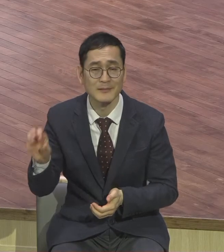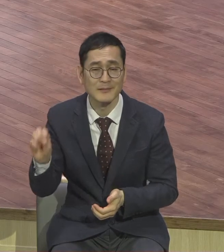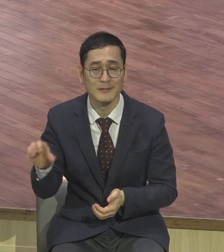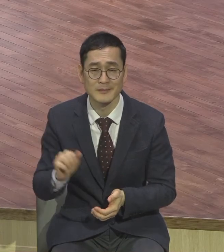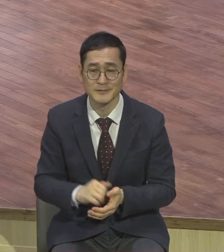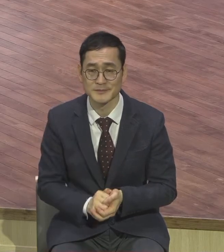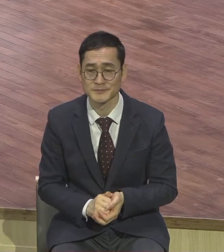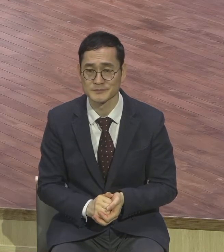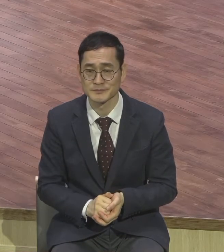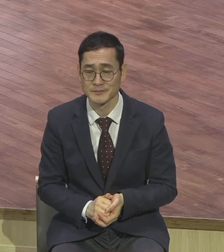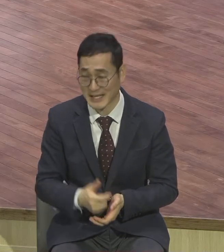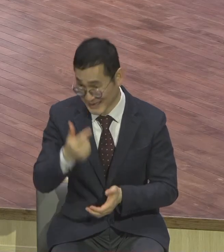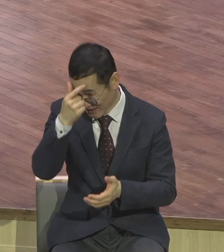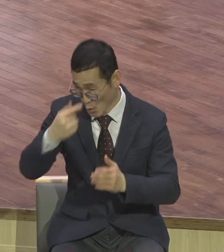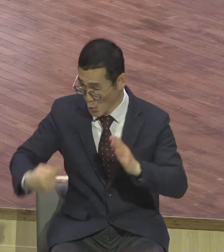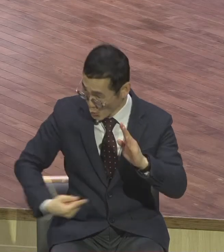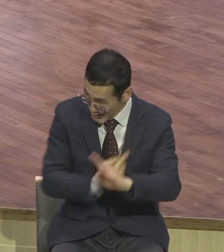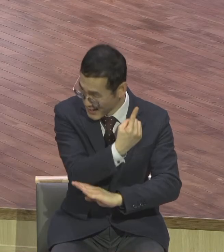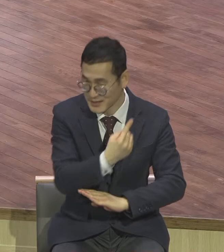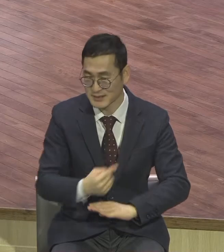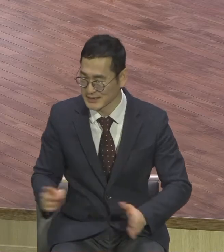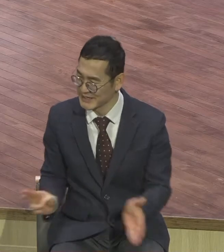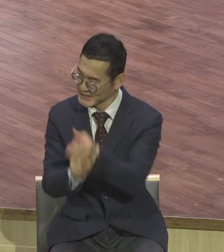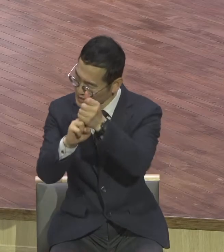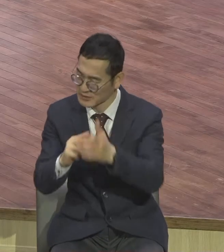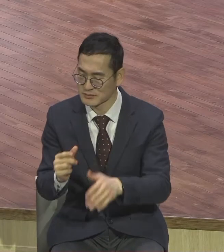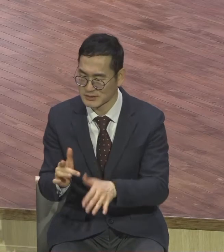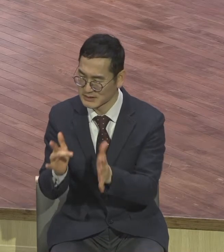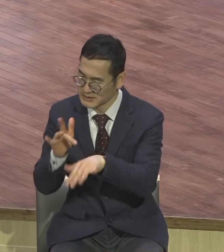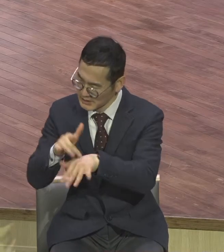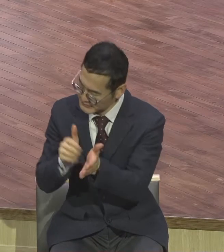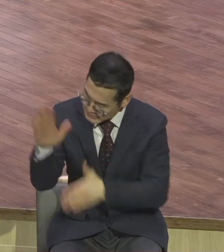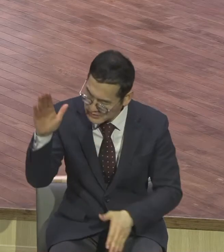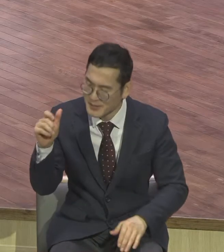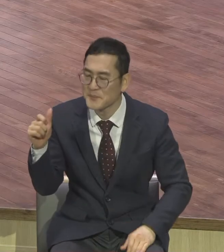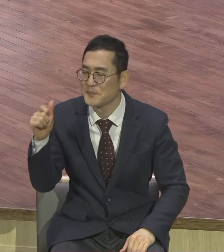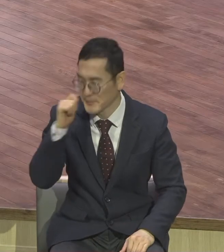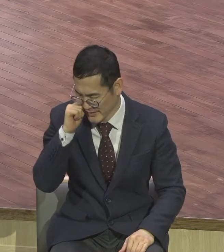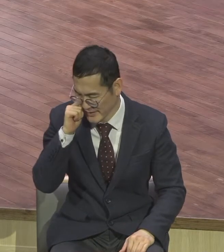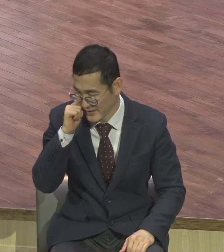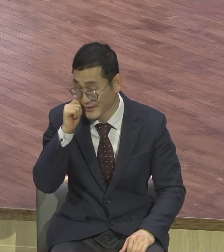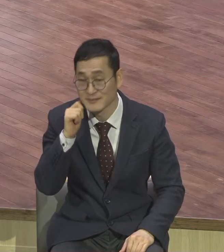기도 외에는 다른 것으로는 이런 종류가 나갈 수 없느니라.